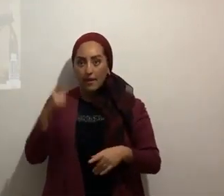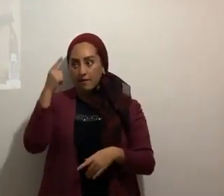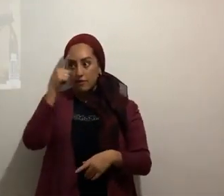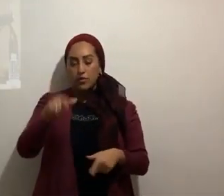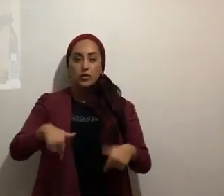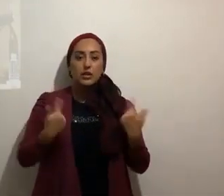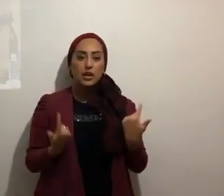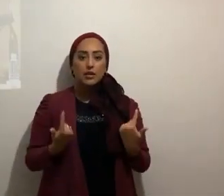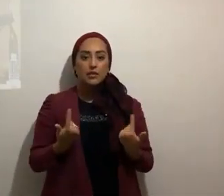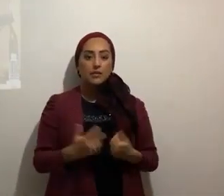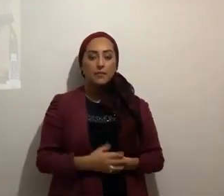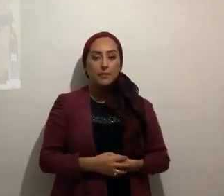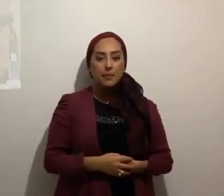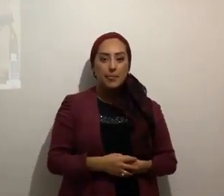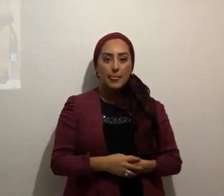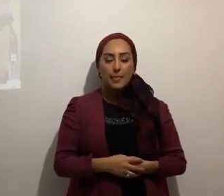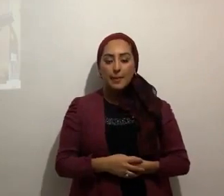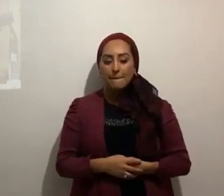vida.